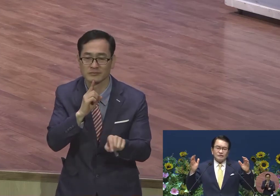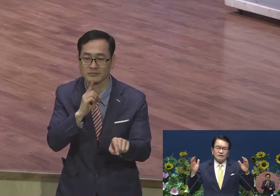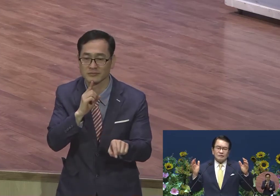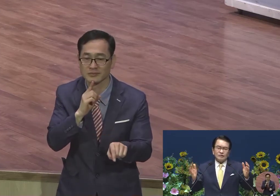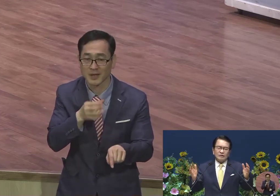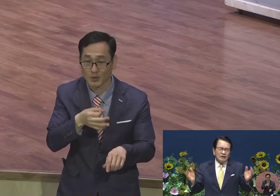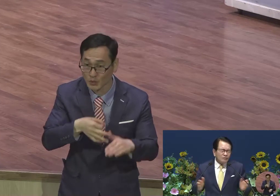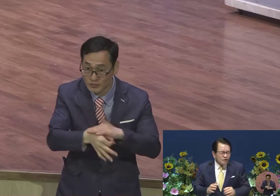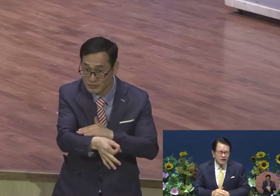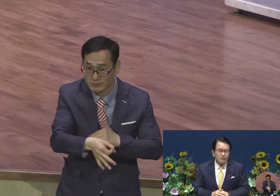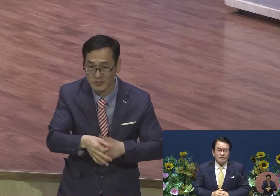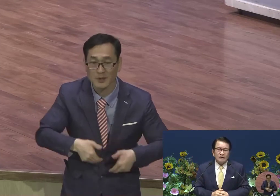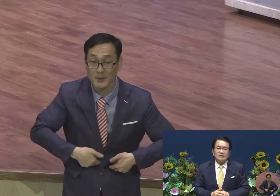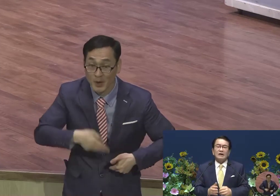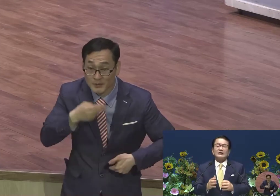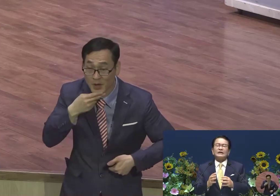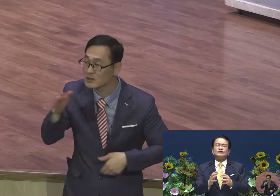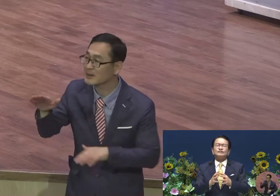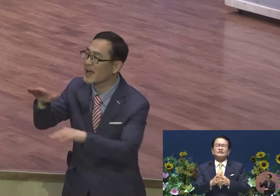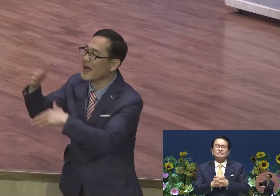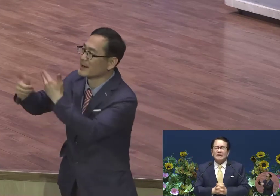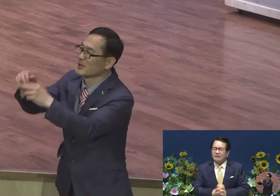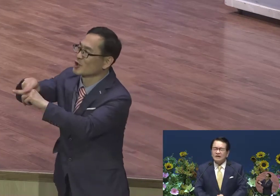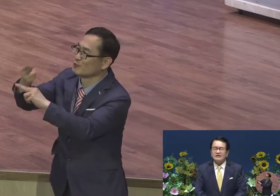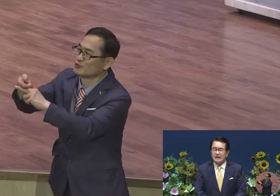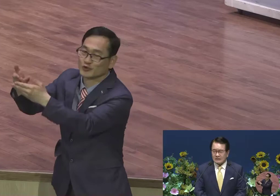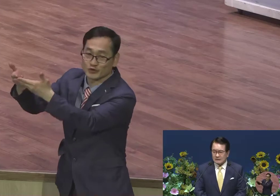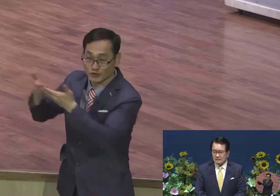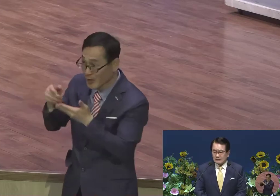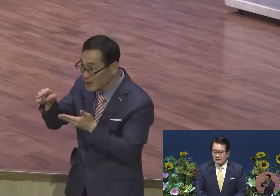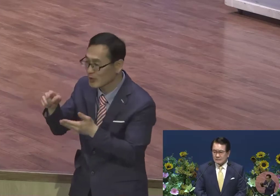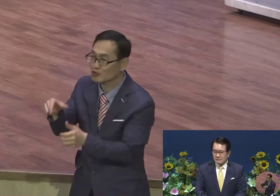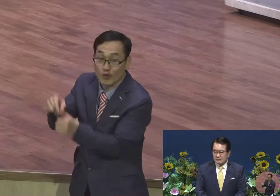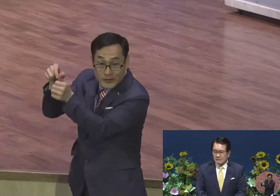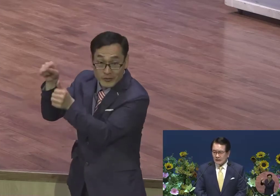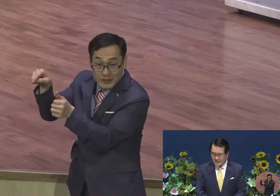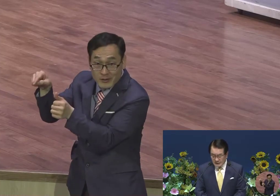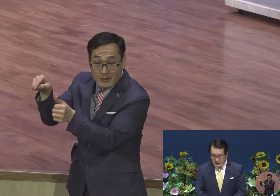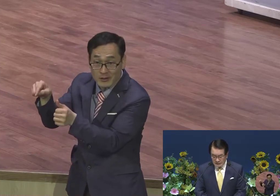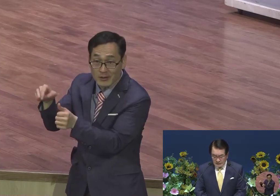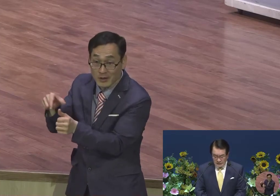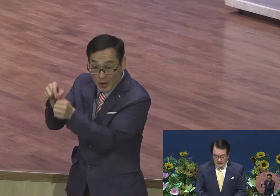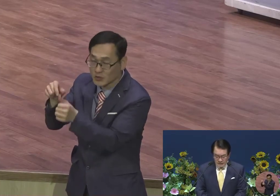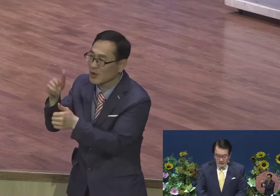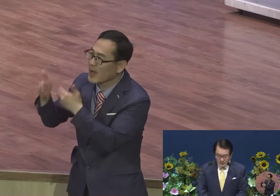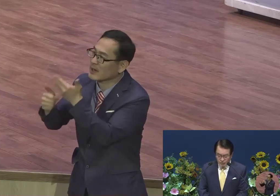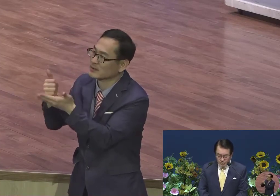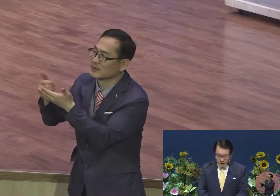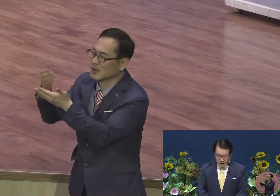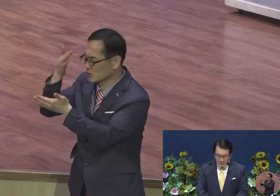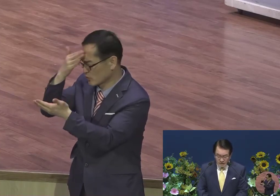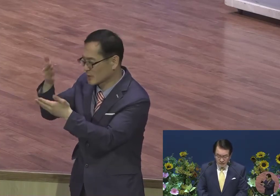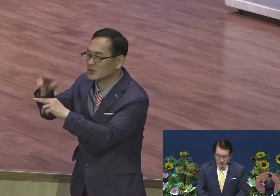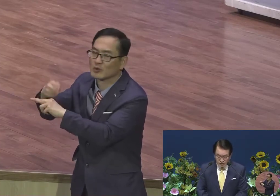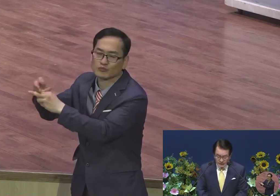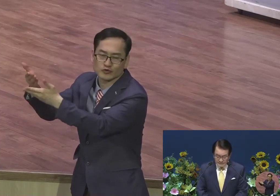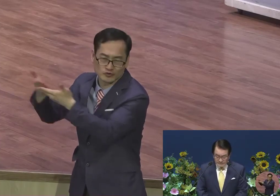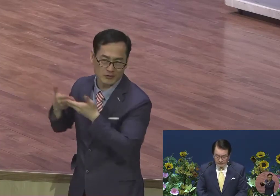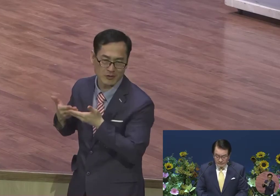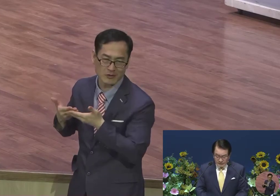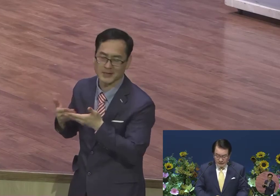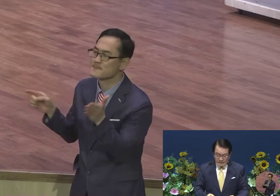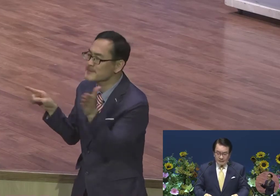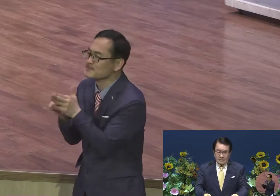하나님의 선물은 너무 쉬워서 그냥 예수 믿습니다 하면 끝이야 아멘 믿음이 중요한 거예요 믿음이